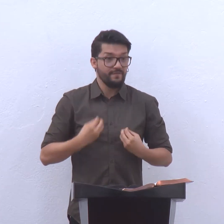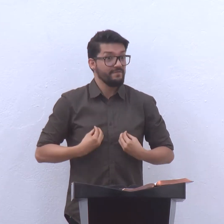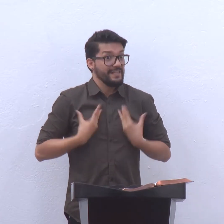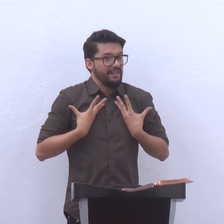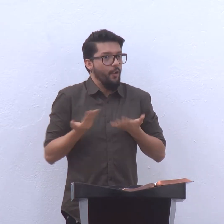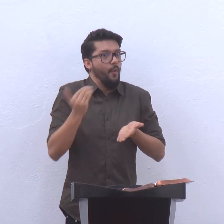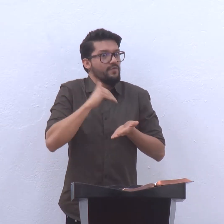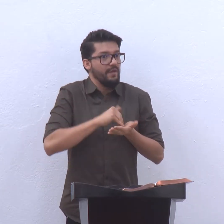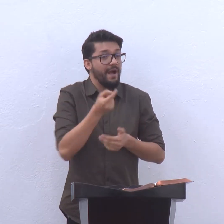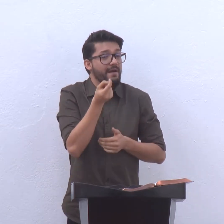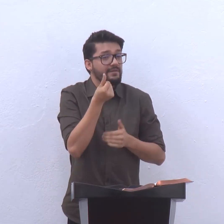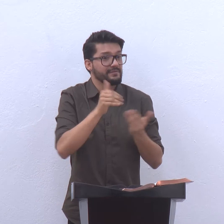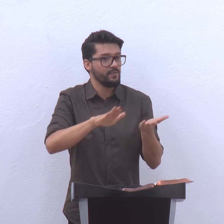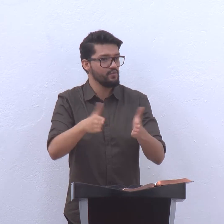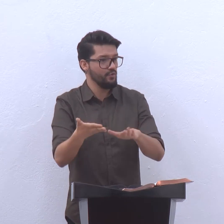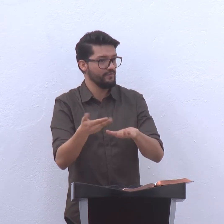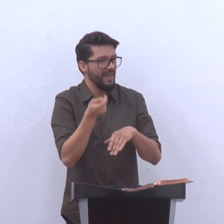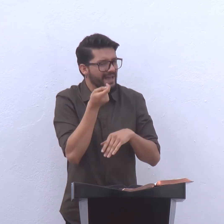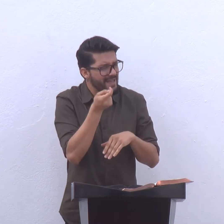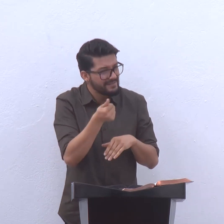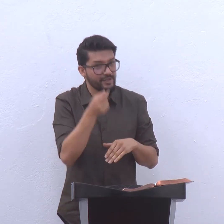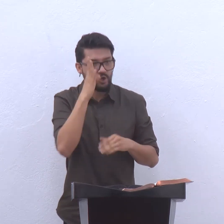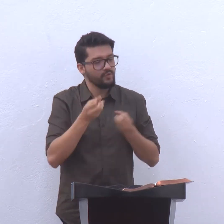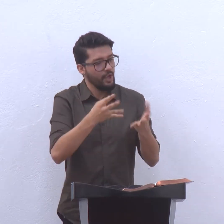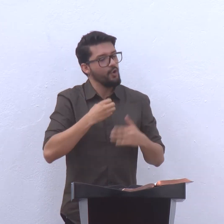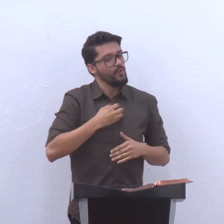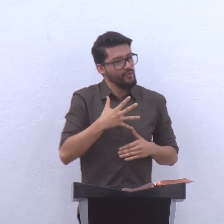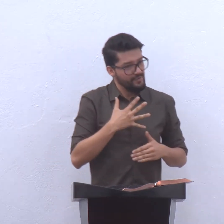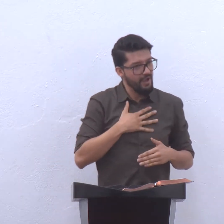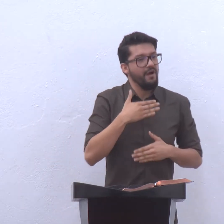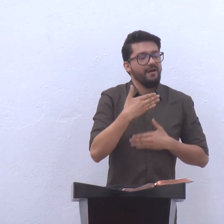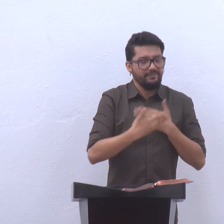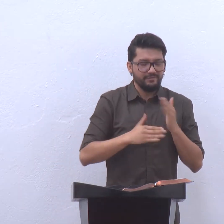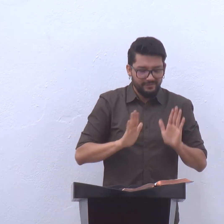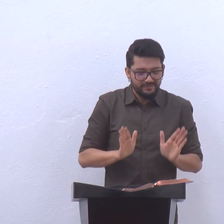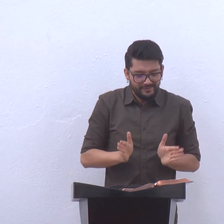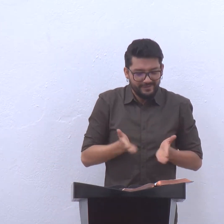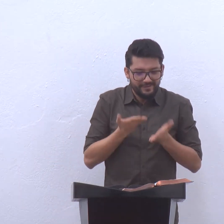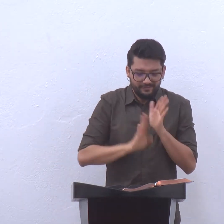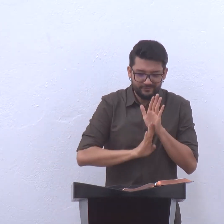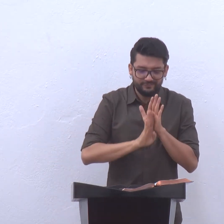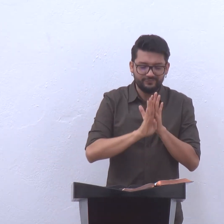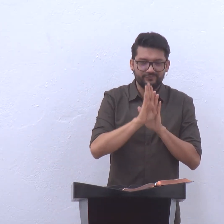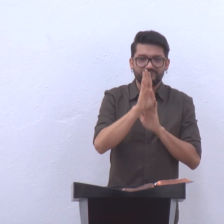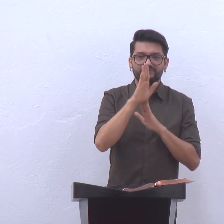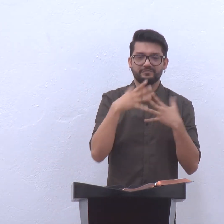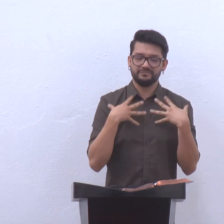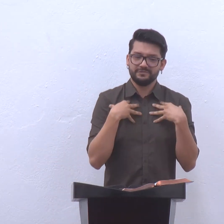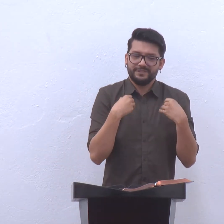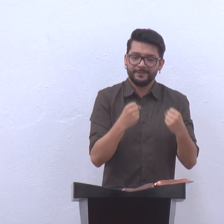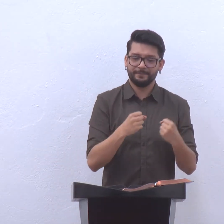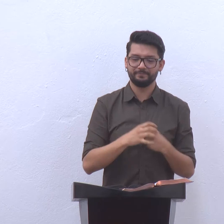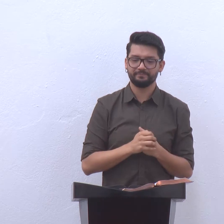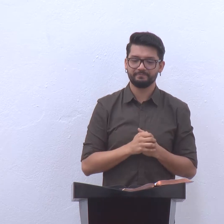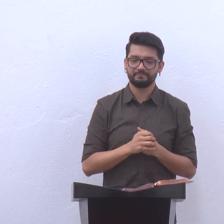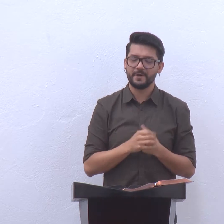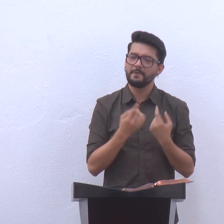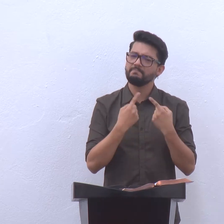Y Dios le regala una oportunidad de vida porque casi fallece en medio de todo el proceso de recuperación. Pero